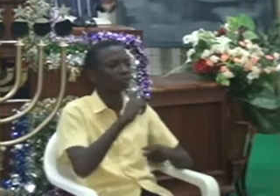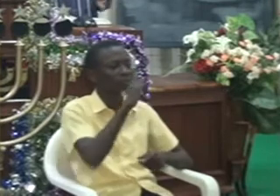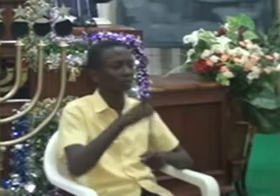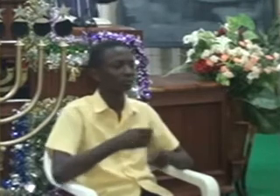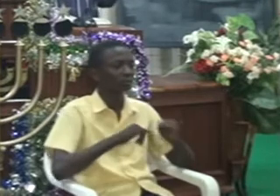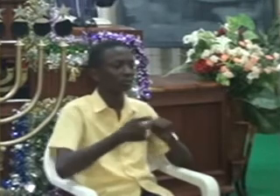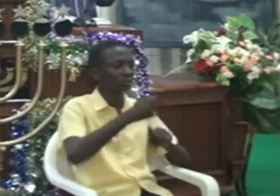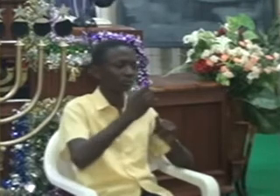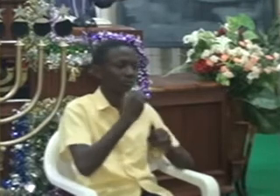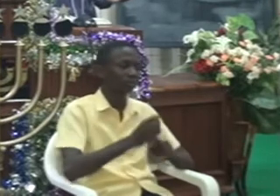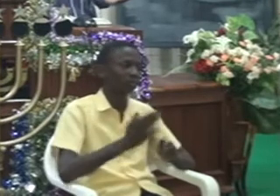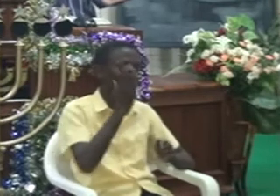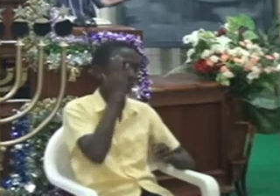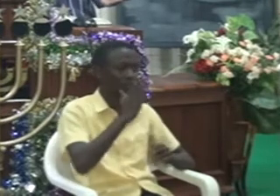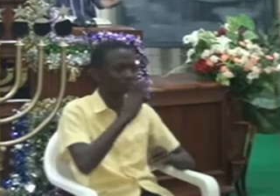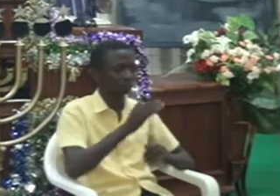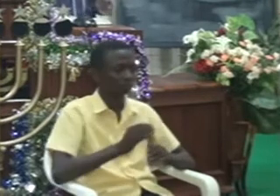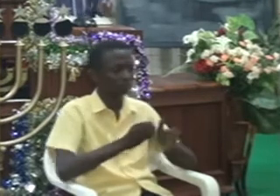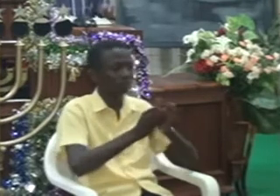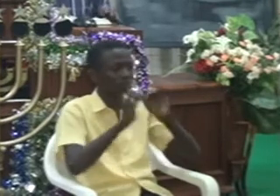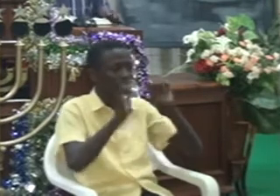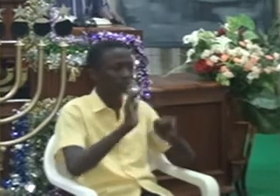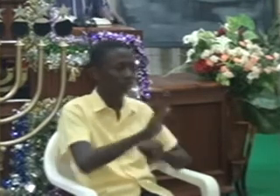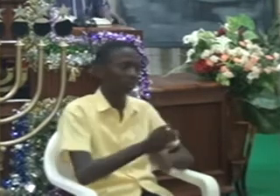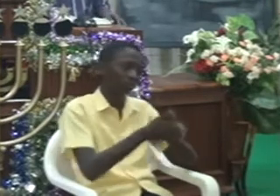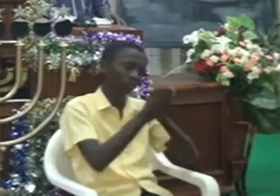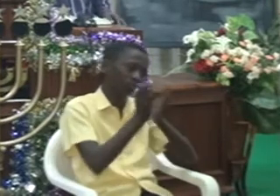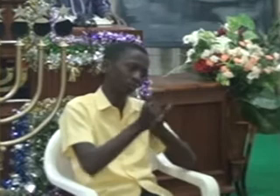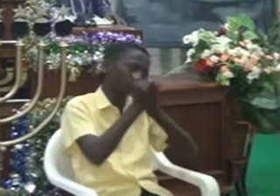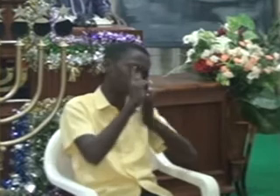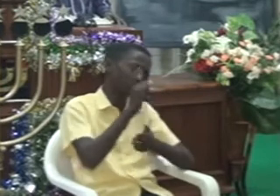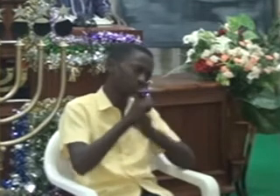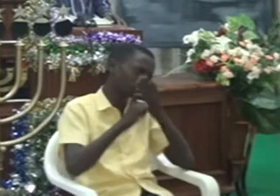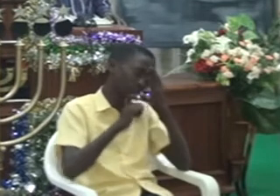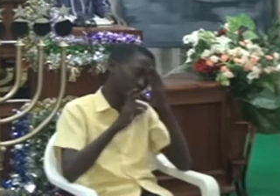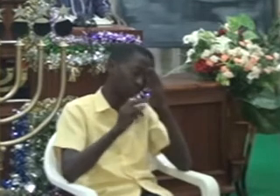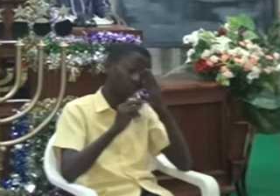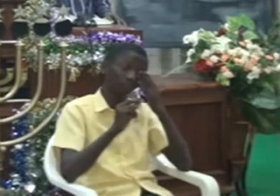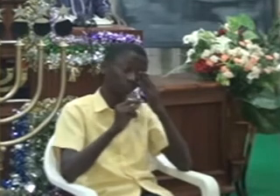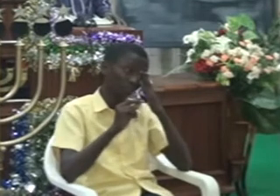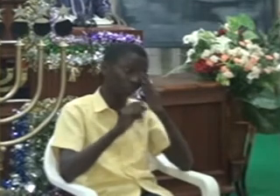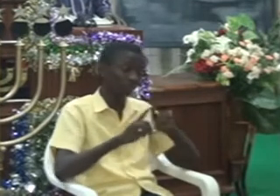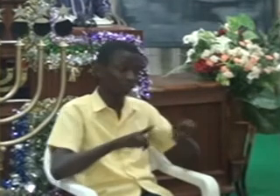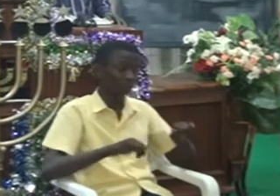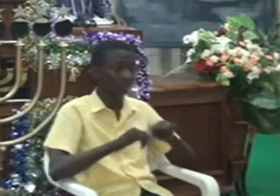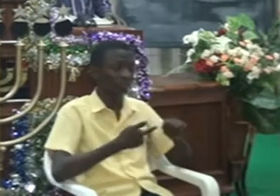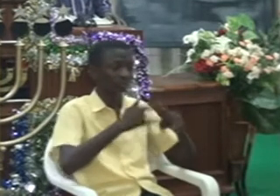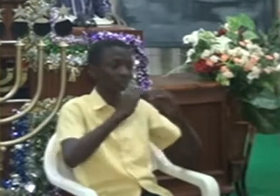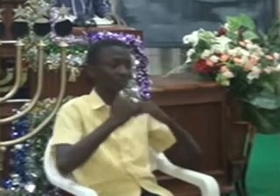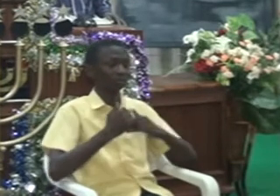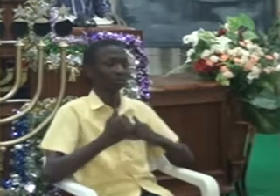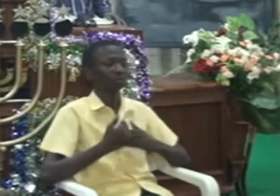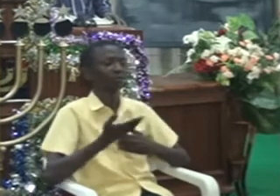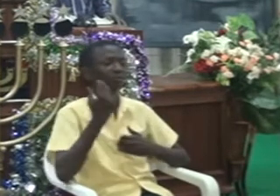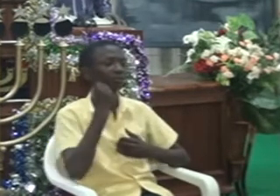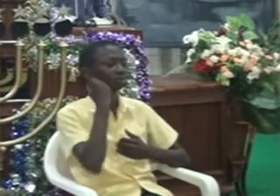Comment on a signé? Si je connais qu'on a. Est-ce qu'on peut l'aider? Jay, qu'on est à partir de qu'on m'aidera. Mais s'il avait compris, il sait